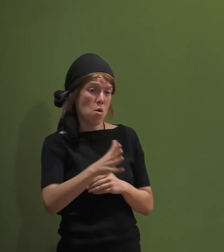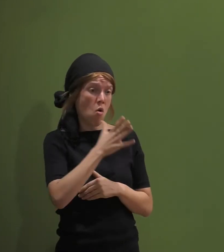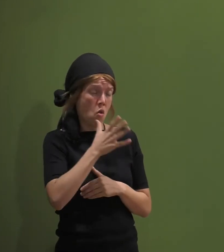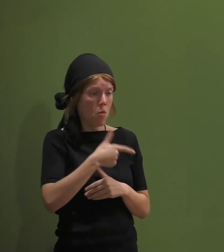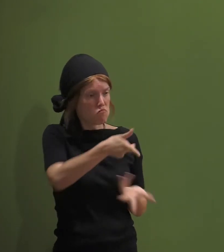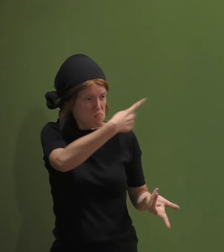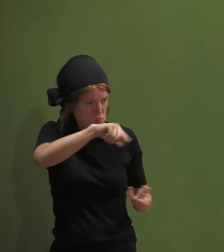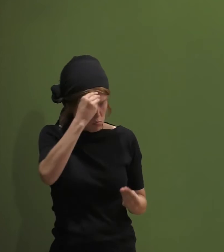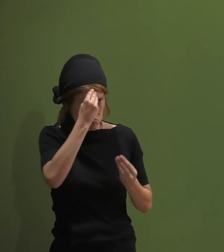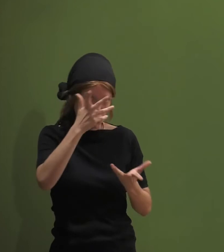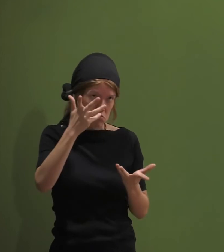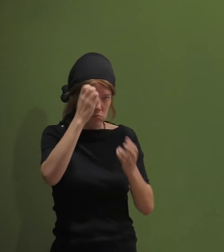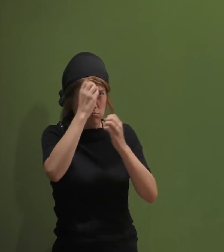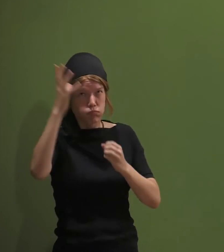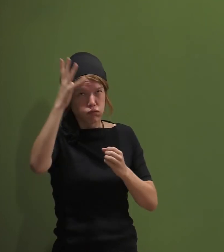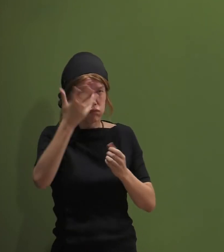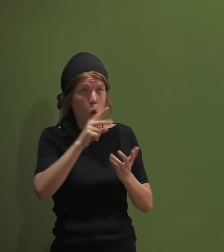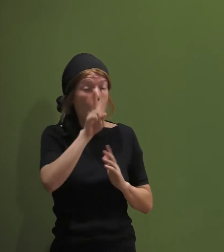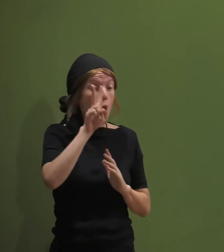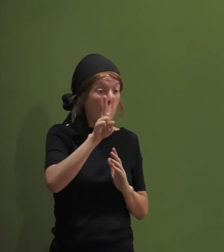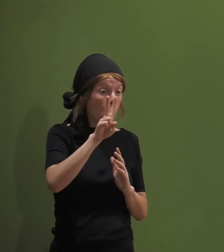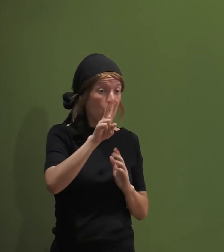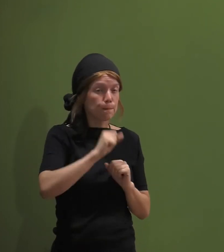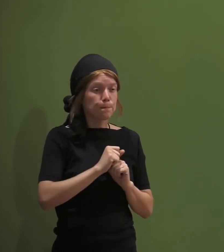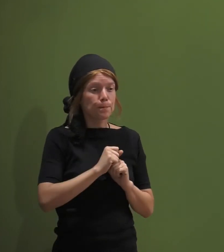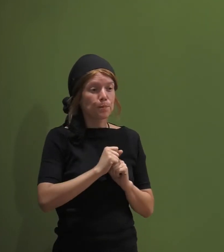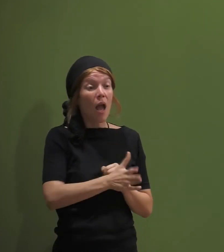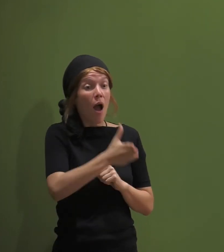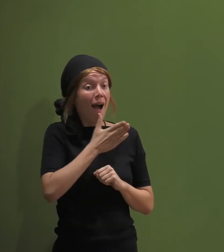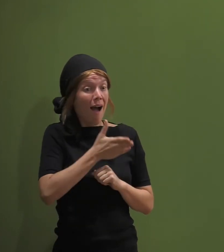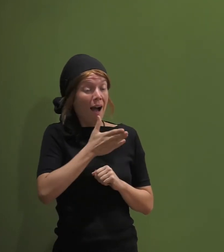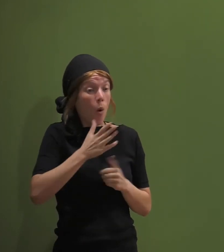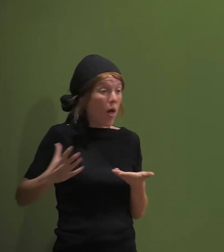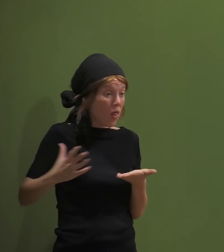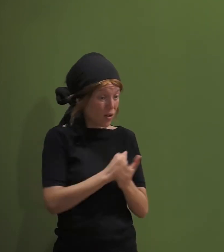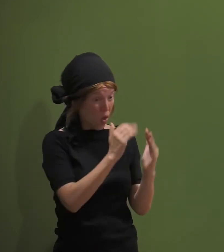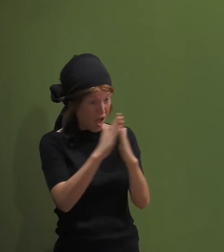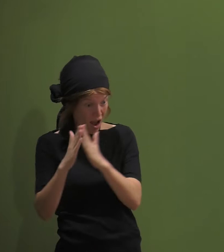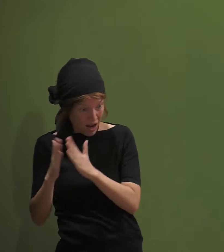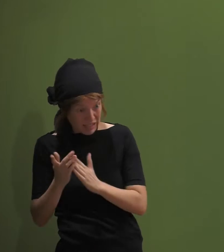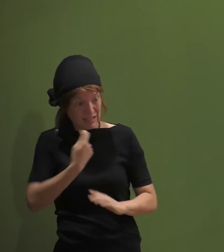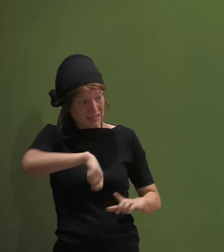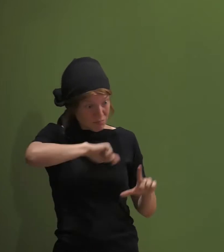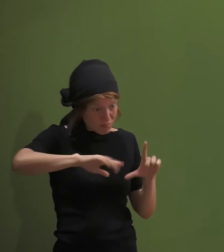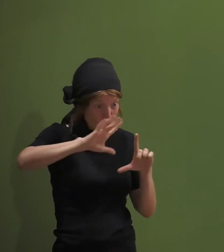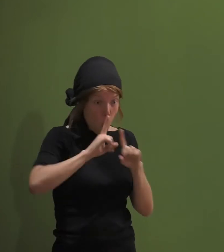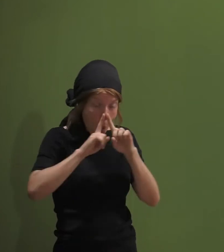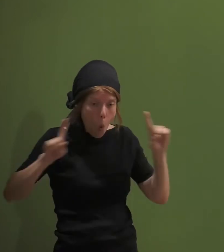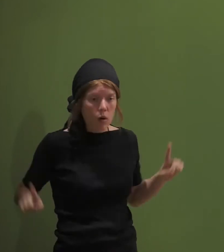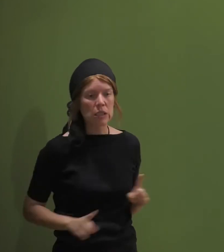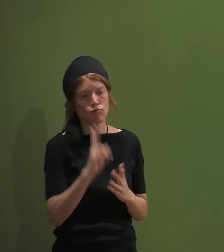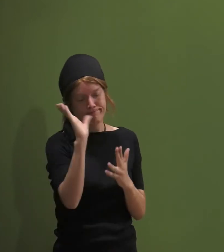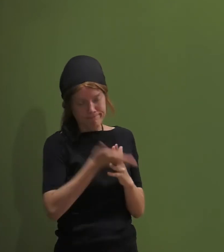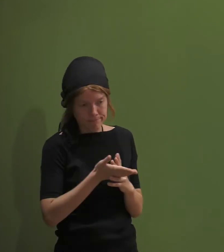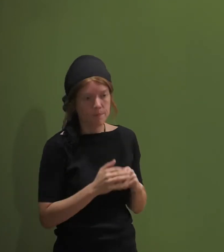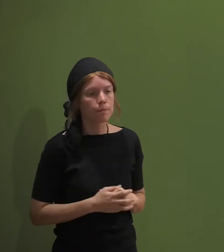Para que se hagan una idea, esto puede suponer 2/3 del total de consumo de agua de todos los hogares de España durante un año. La